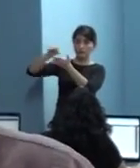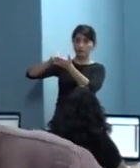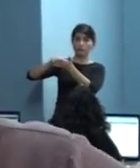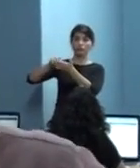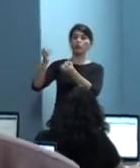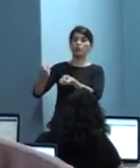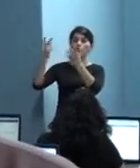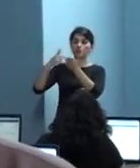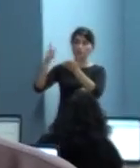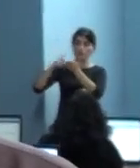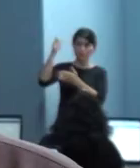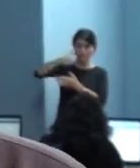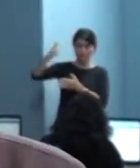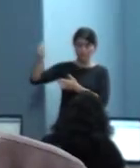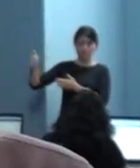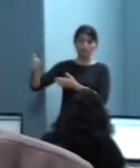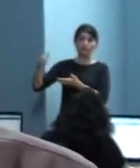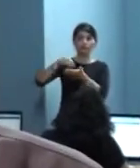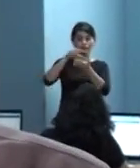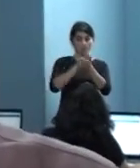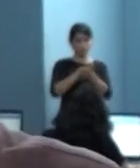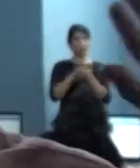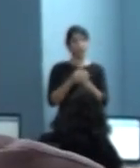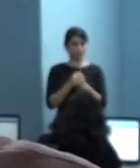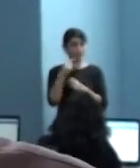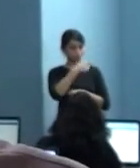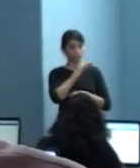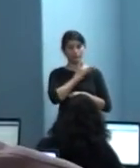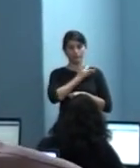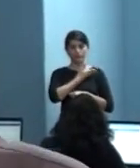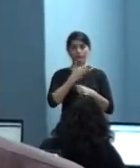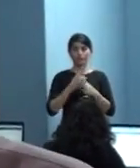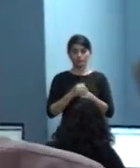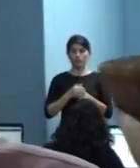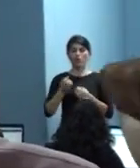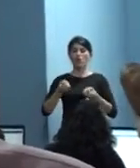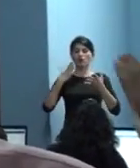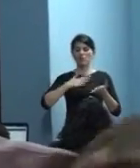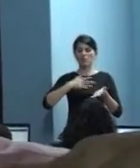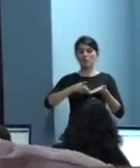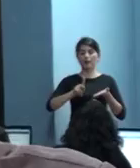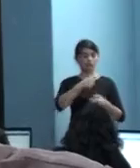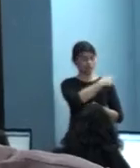hacer para hacer más completo el grupo, y en ese camino estamos: socializar la política de transparencia y enseñarle al